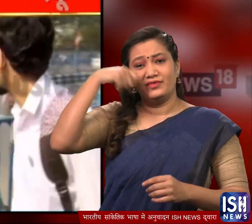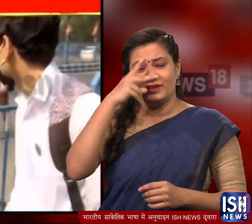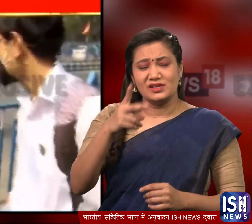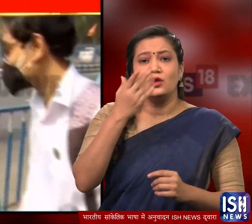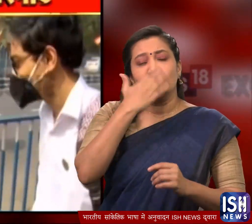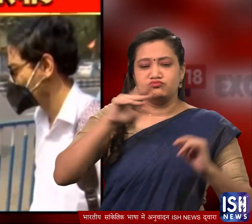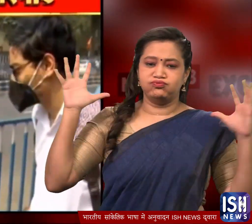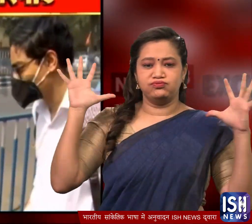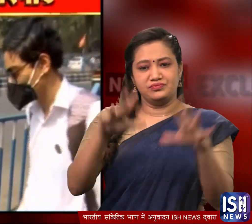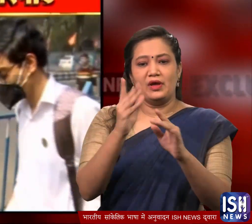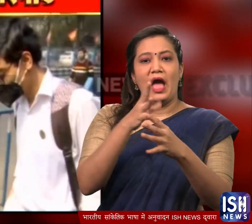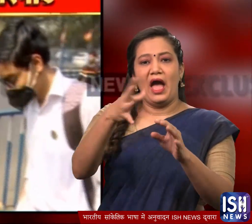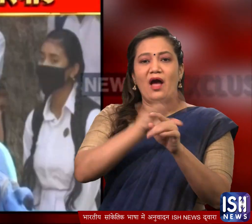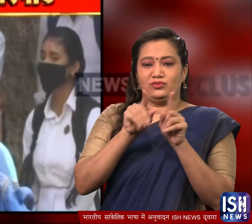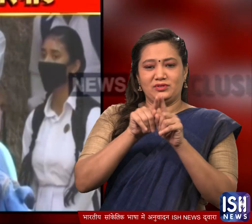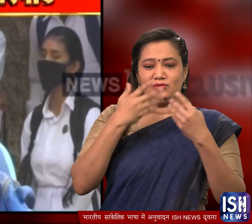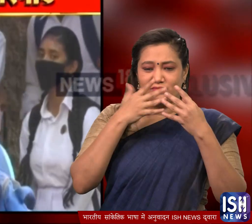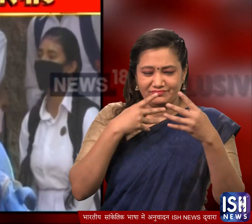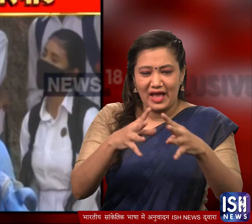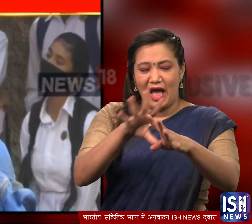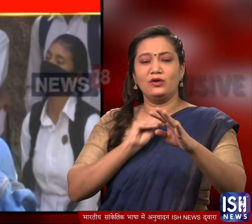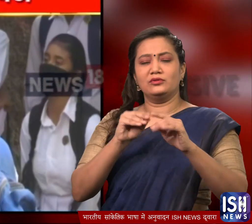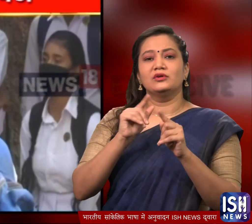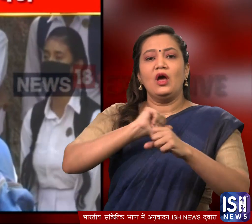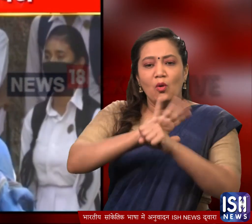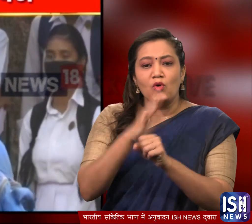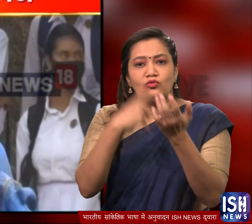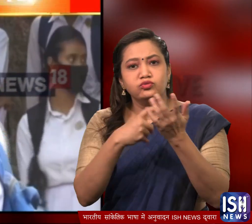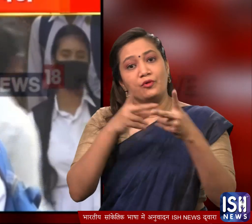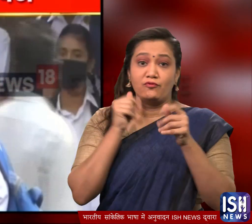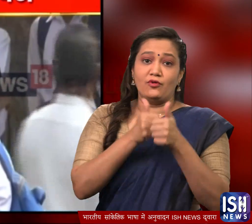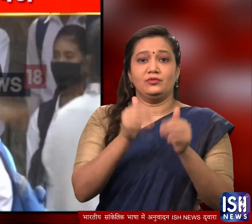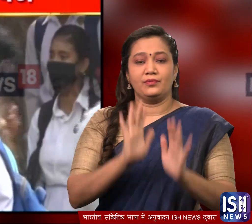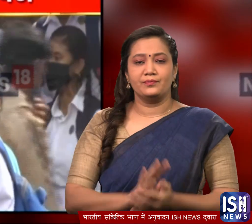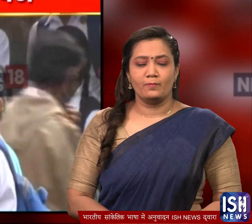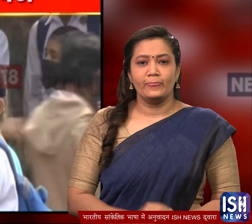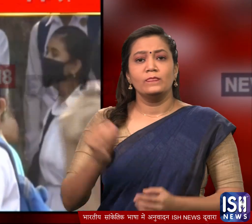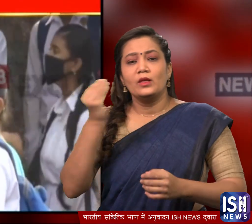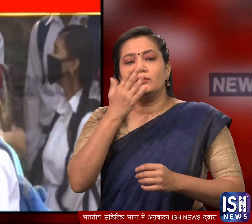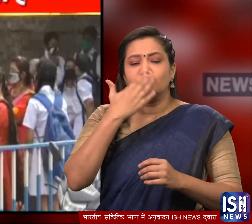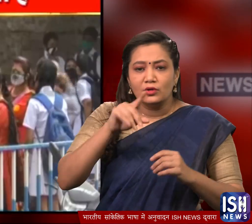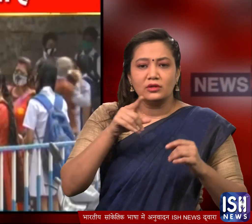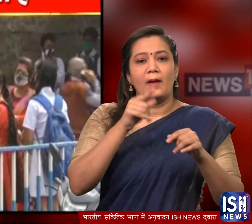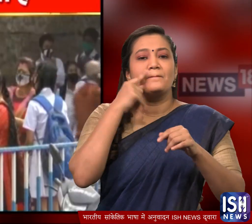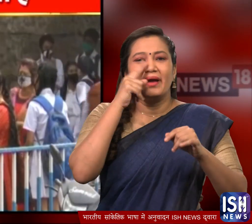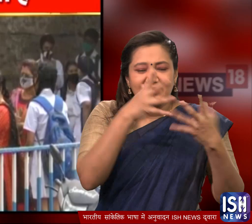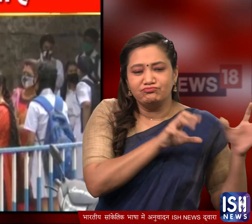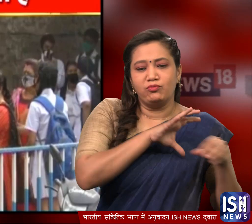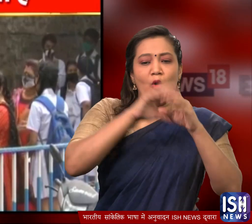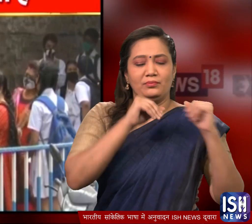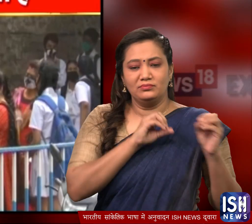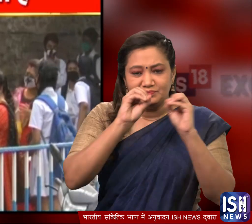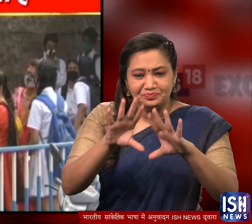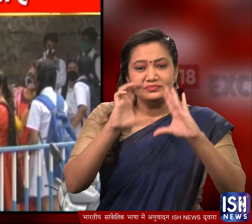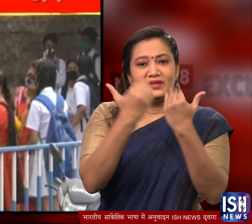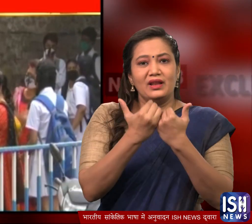एक तस्वीर में कई छात्र वहां के एक स्कूल के बाहर खड़े नजर आए। इस दौरान वो कोरोना नियमों का पालन करते दिखे। कुछ बच्चों को उनके घर वाले स्कूल छोड़ने पहुंच